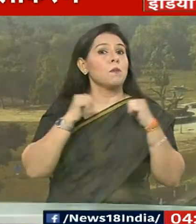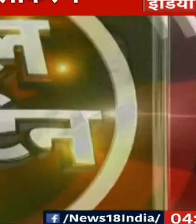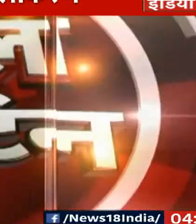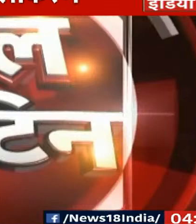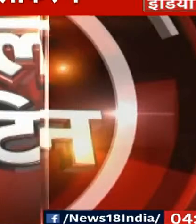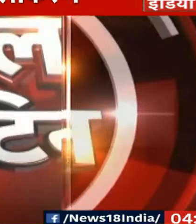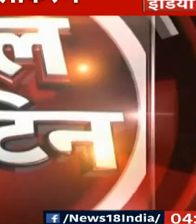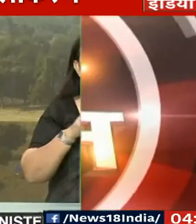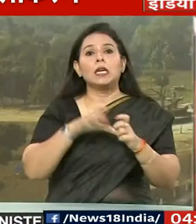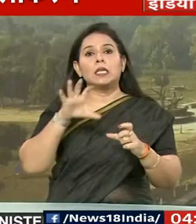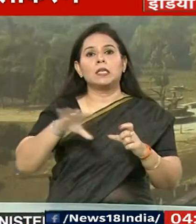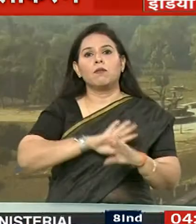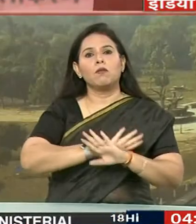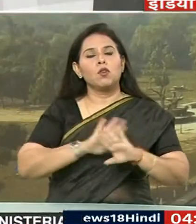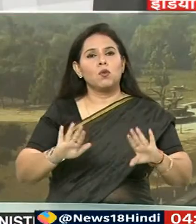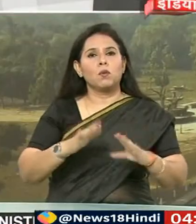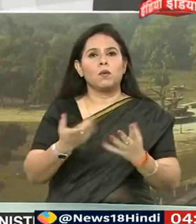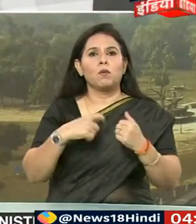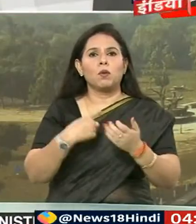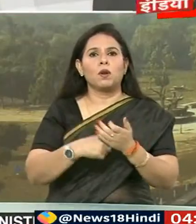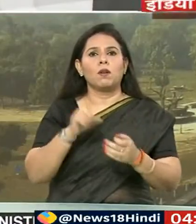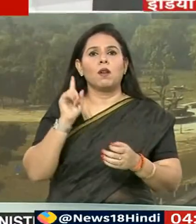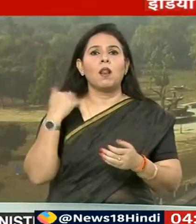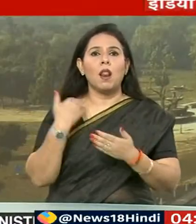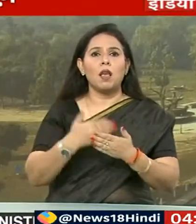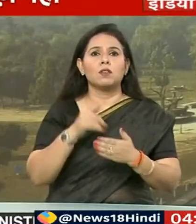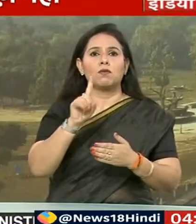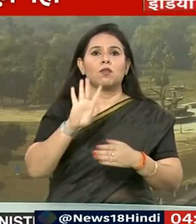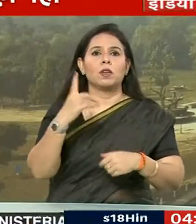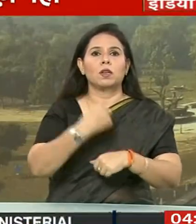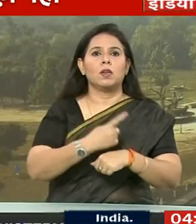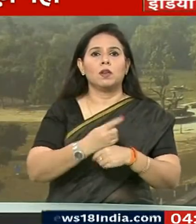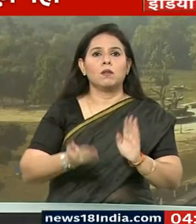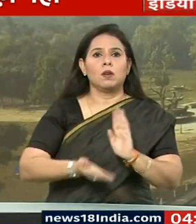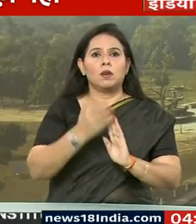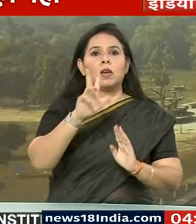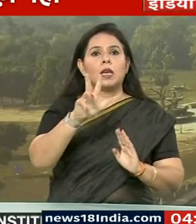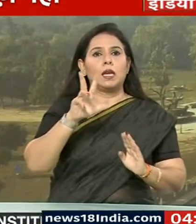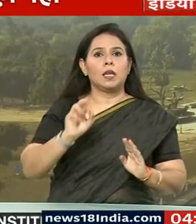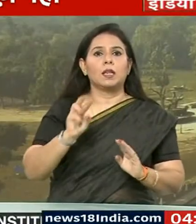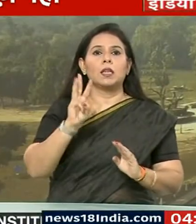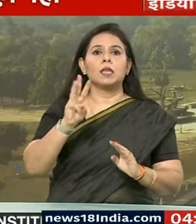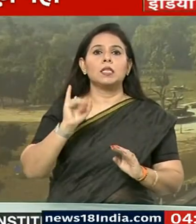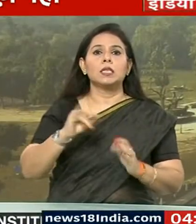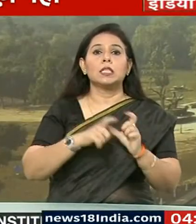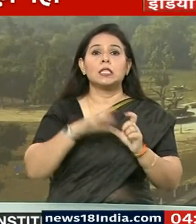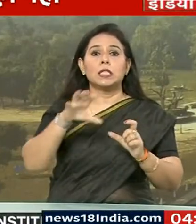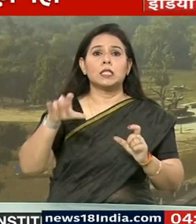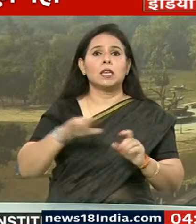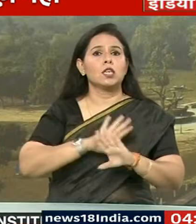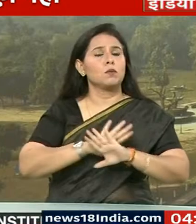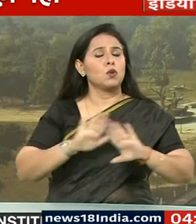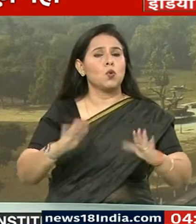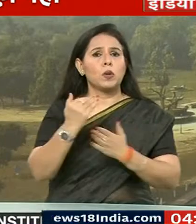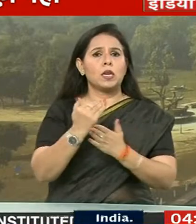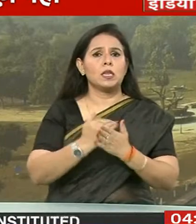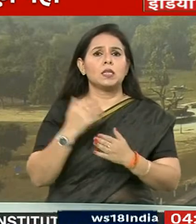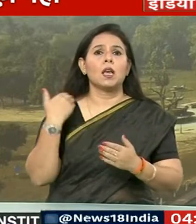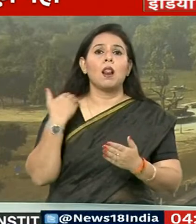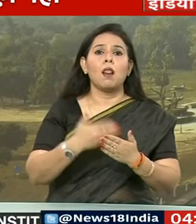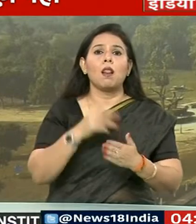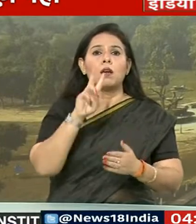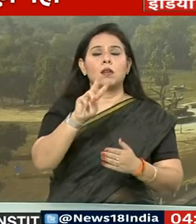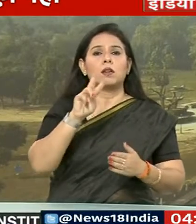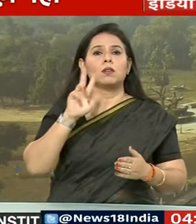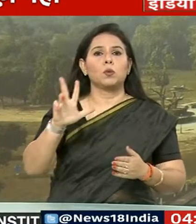पहुंच चुके हैं. Where no case has been reported in the last 14 days has increased to 80 in 36 districts. There has been no